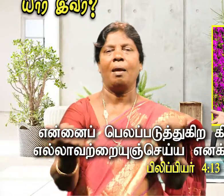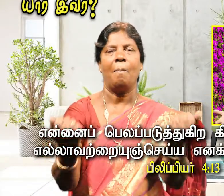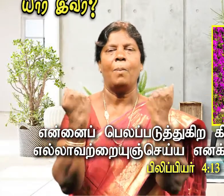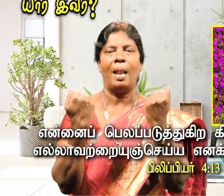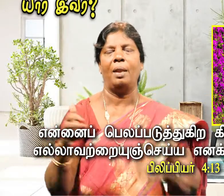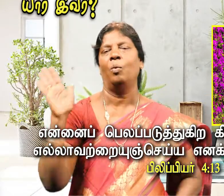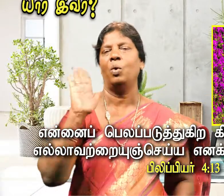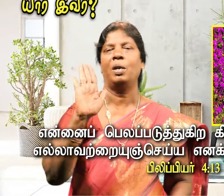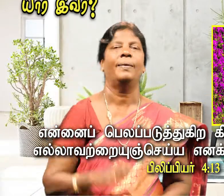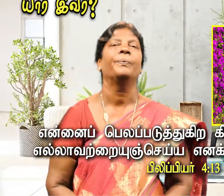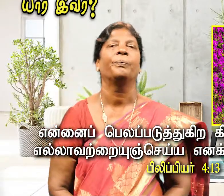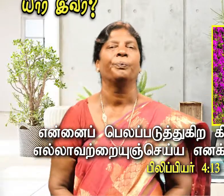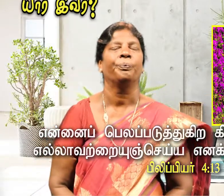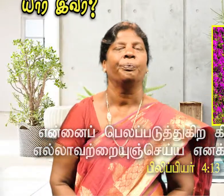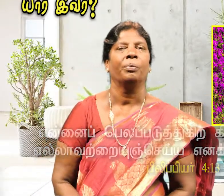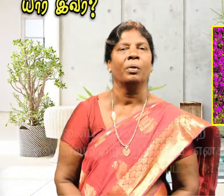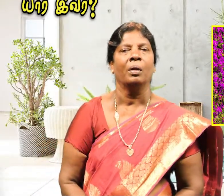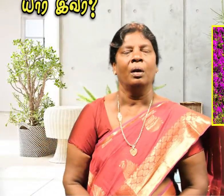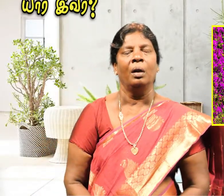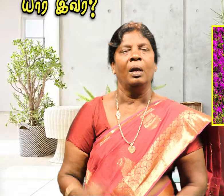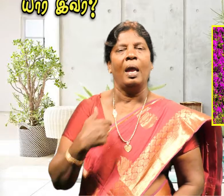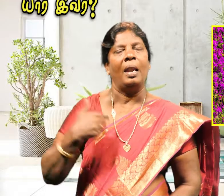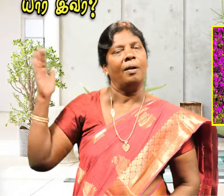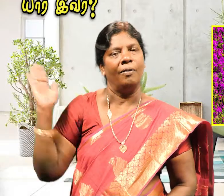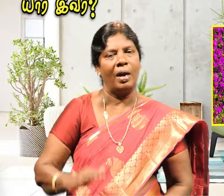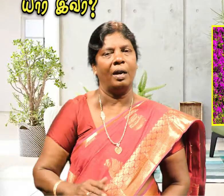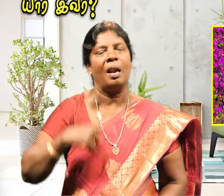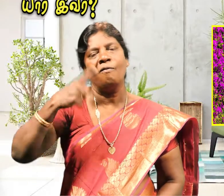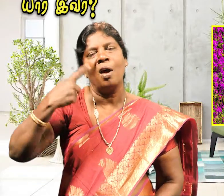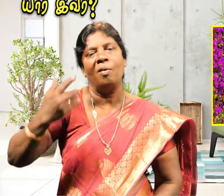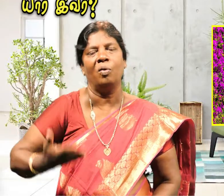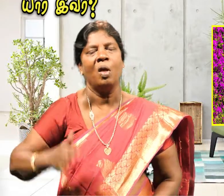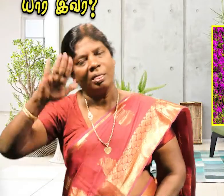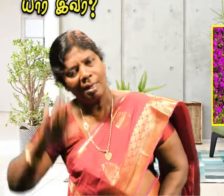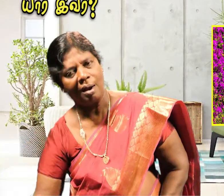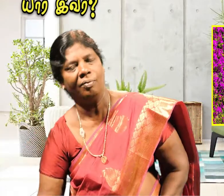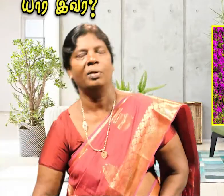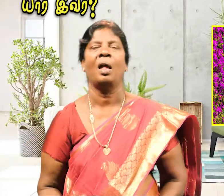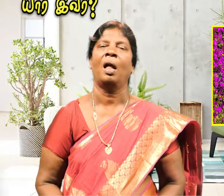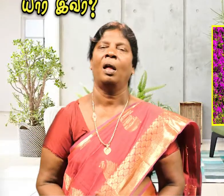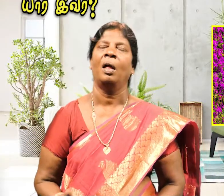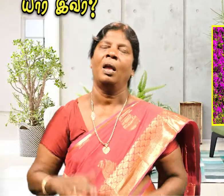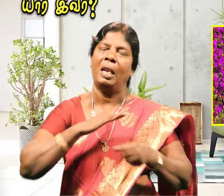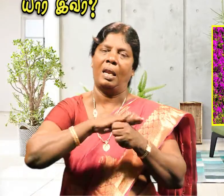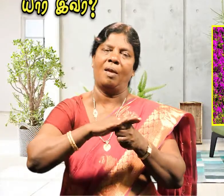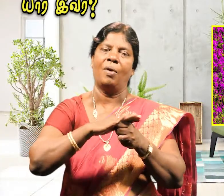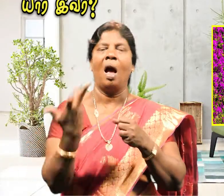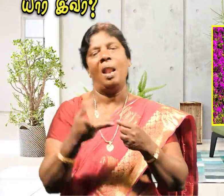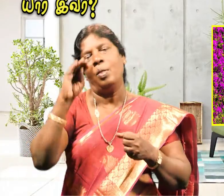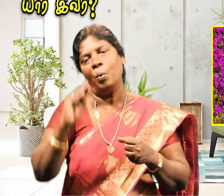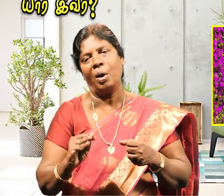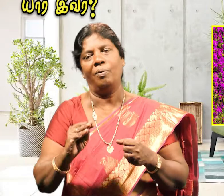எல்லாவற்றையும் செய்ய எனக்கு பலன் உண்டு. எனக்கு வருகிற வாழ்வோ தாழ்வோ